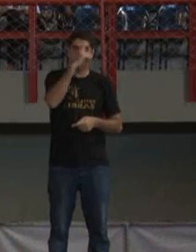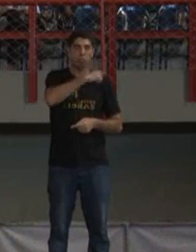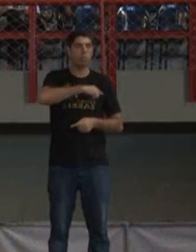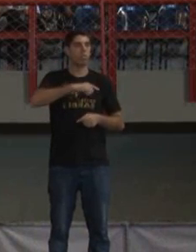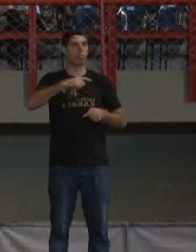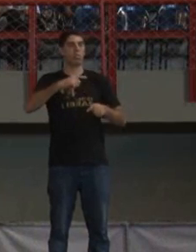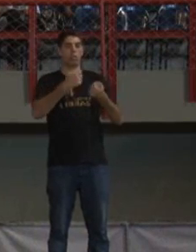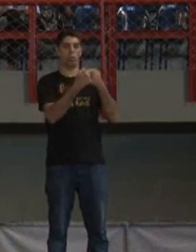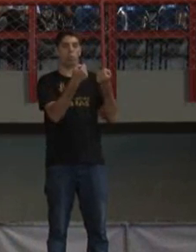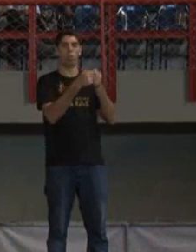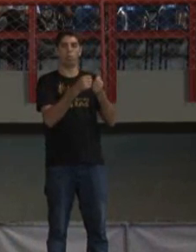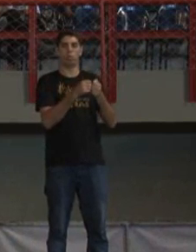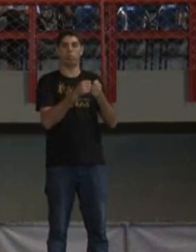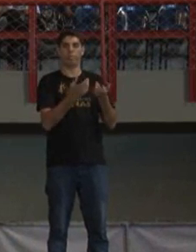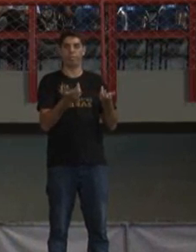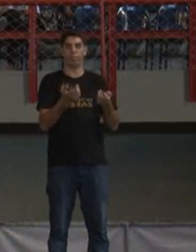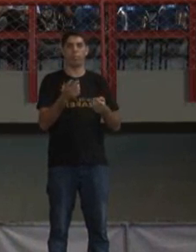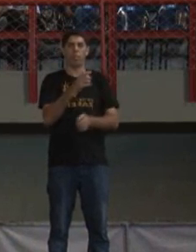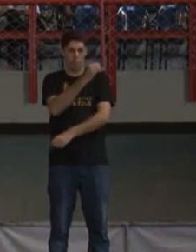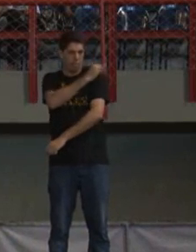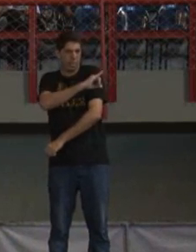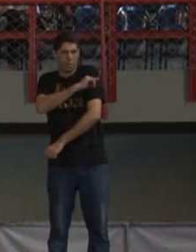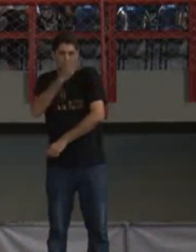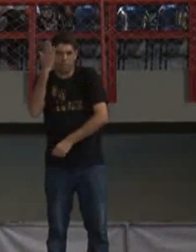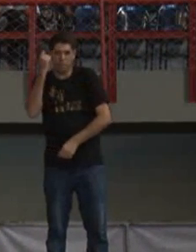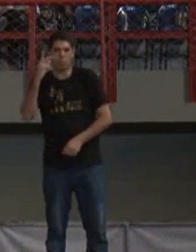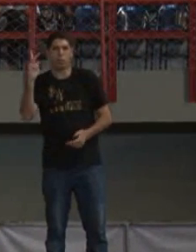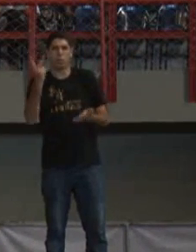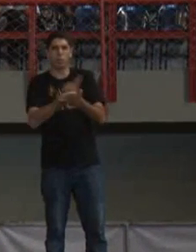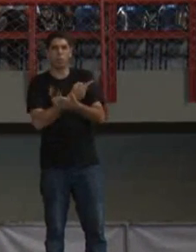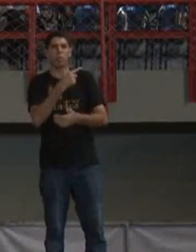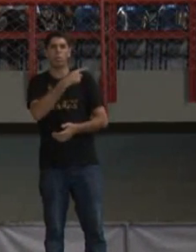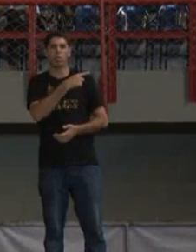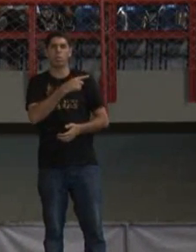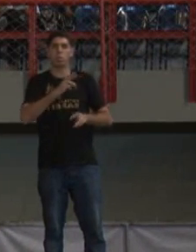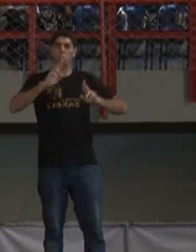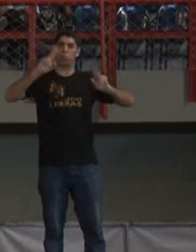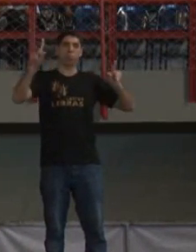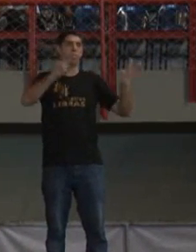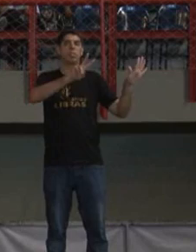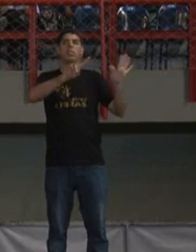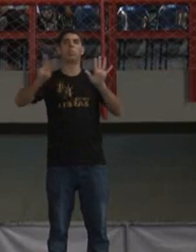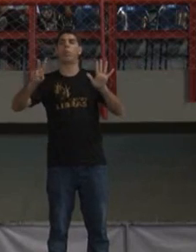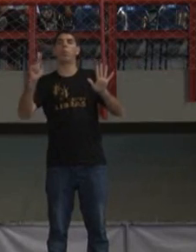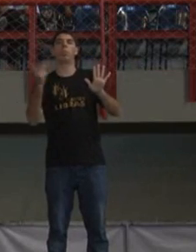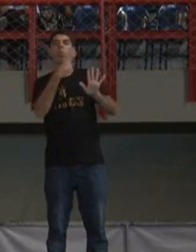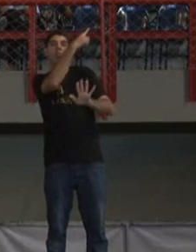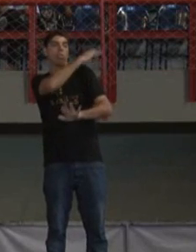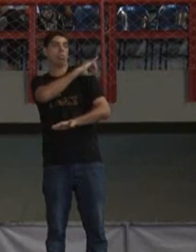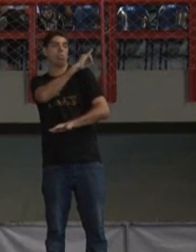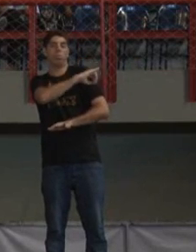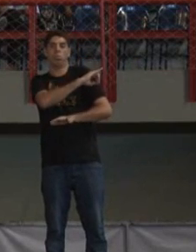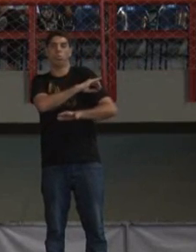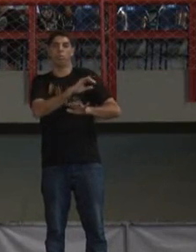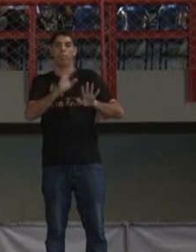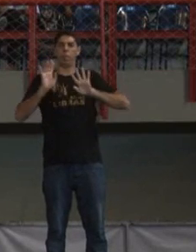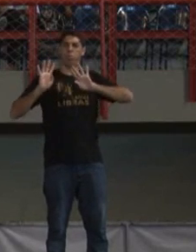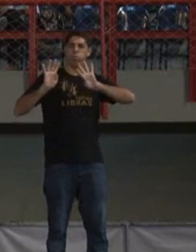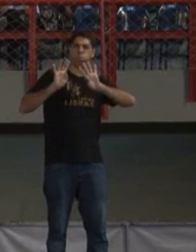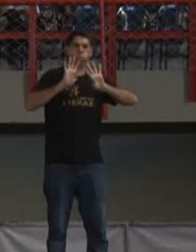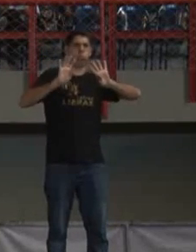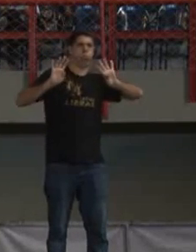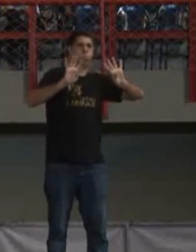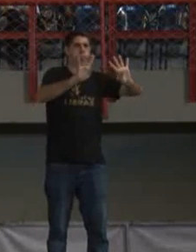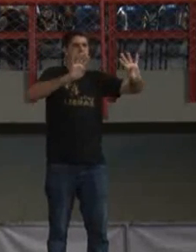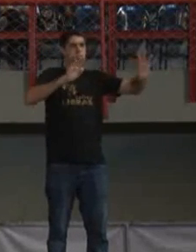mobilidade. Rio de Janeiro viveu essa semana, uma semana diferente, não é verdade? E é muito legal ver os jovens se